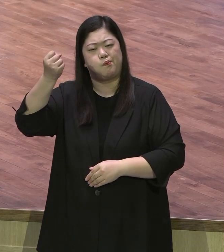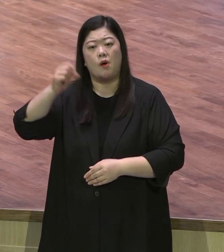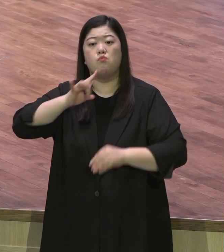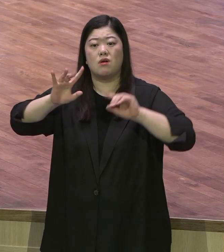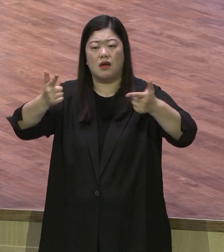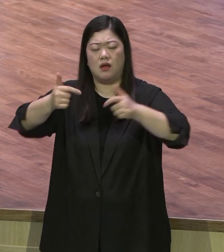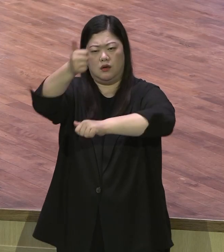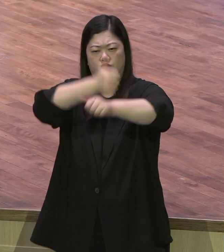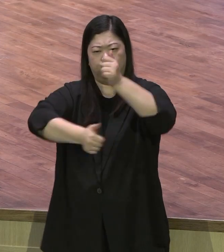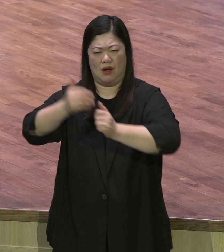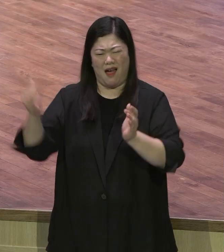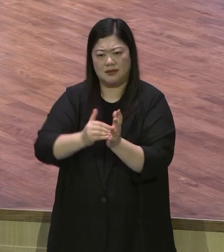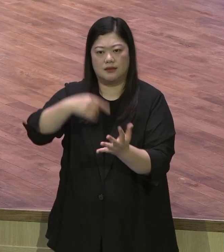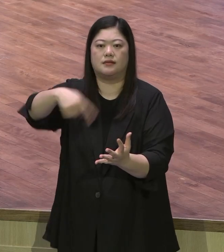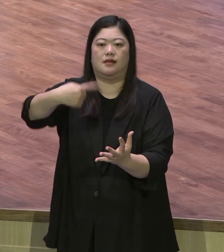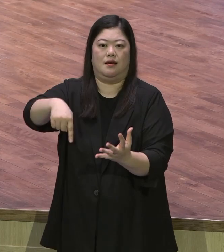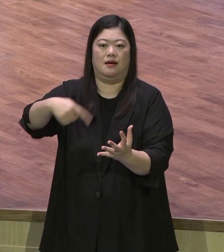하라.